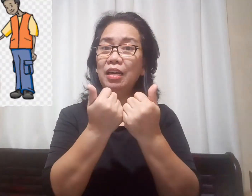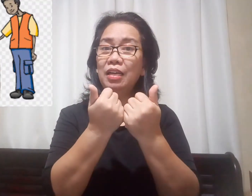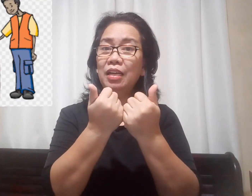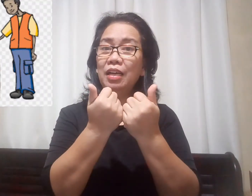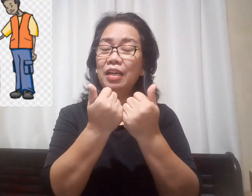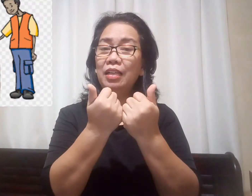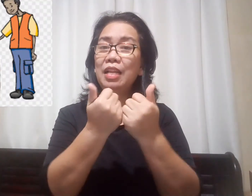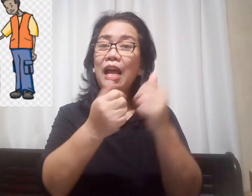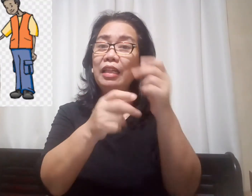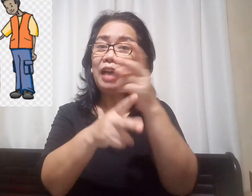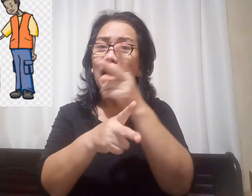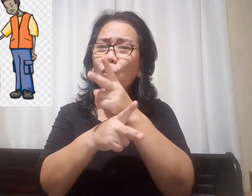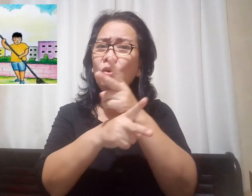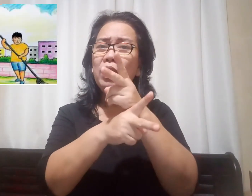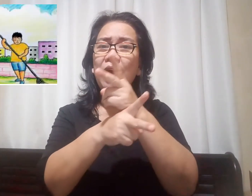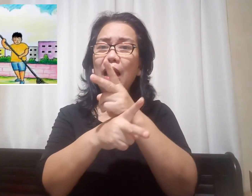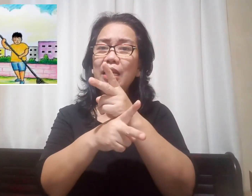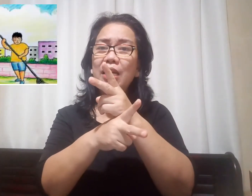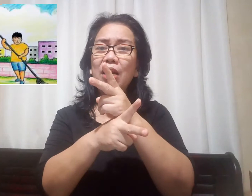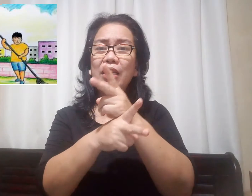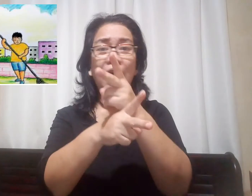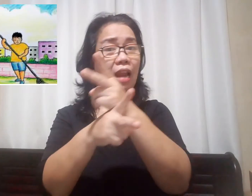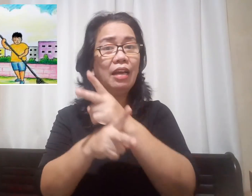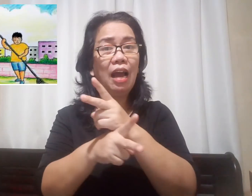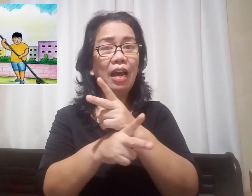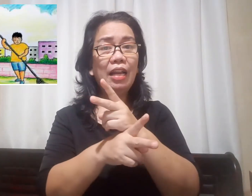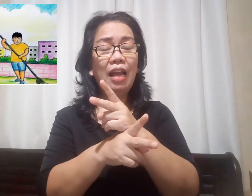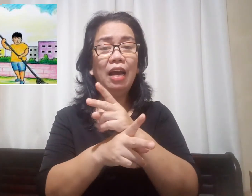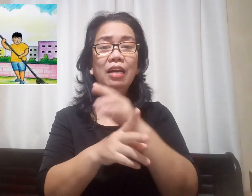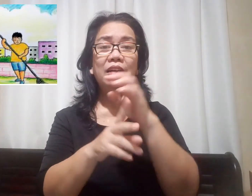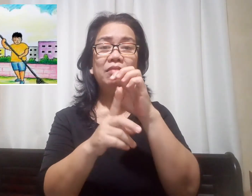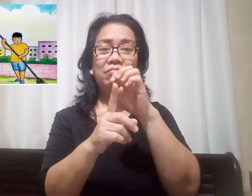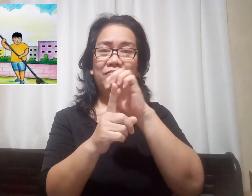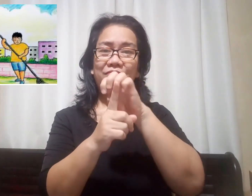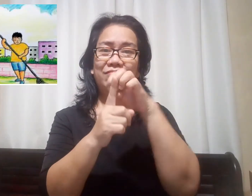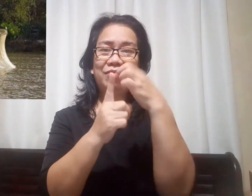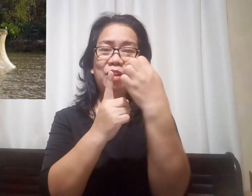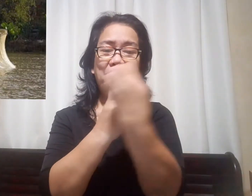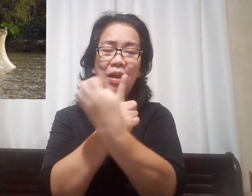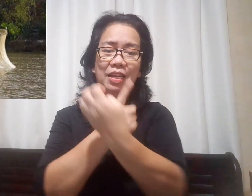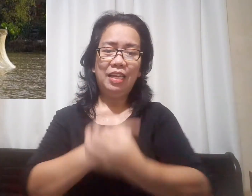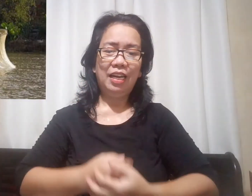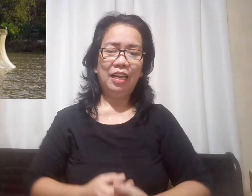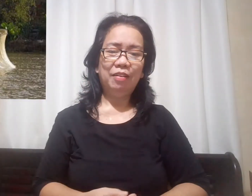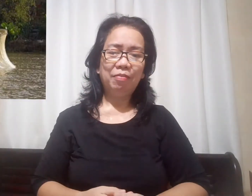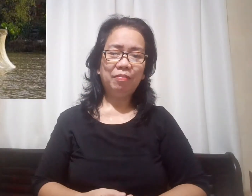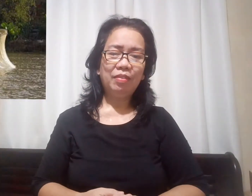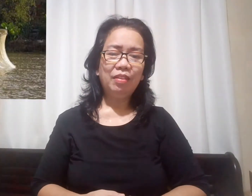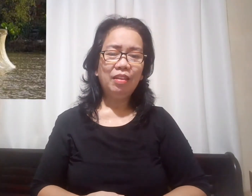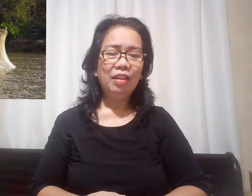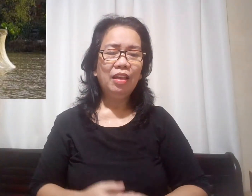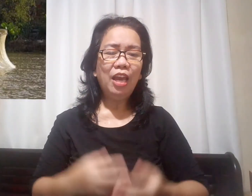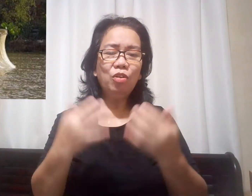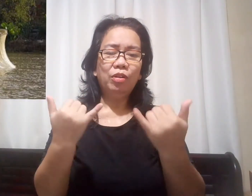tinatrato o inaalagaan ang kapalikiran. Ngayon,